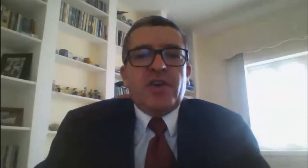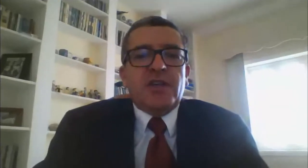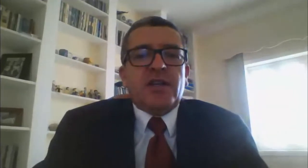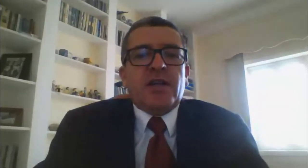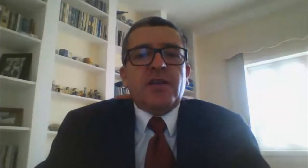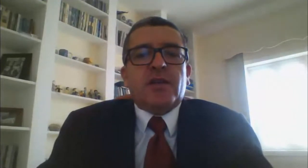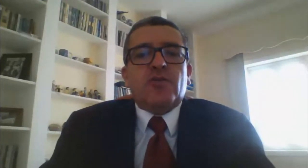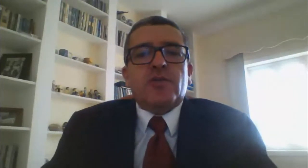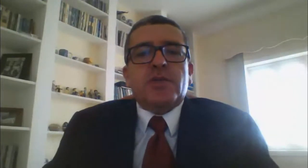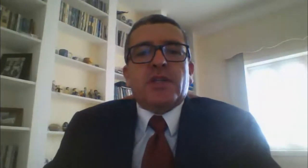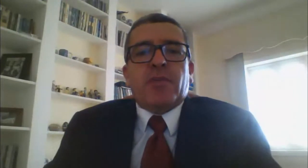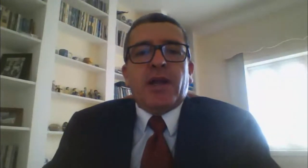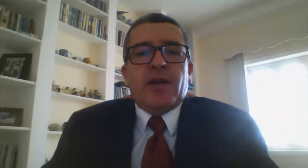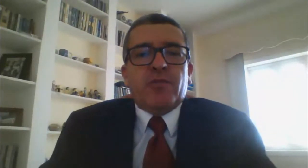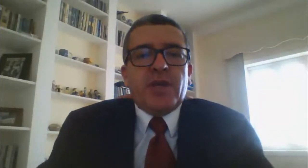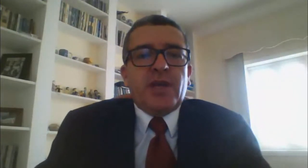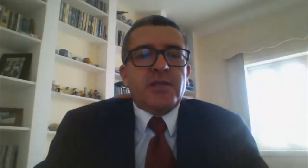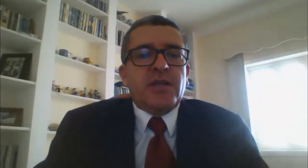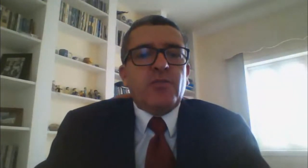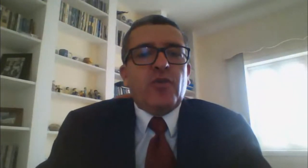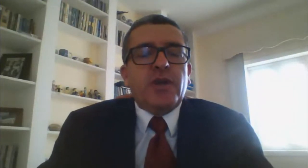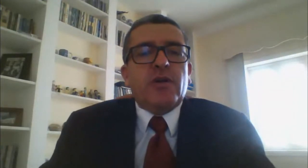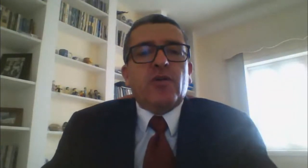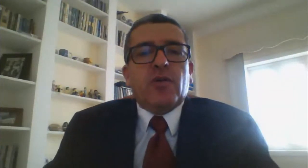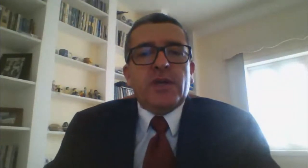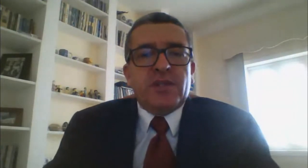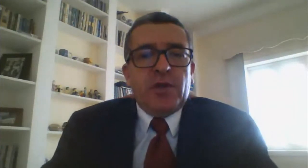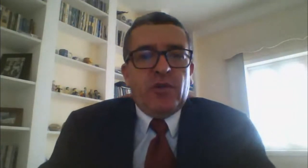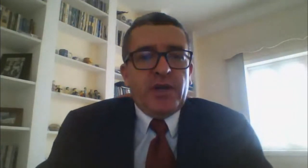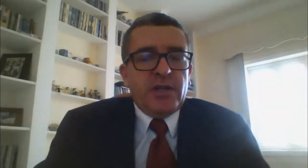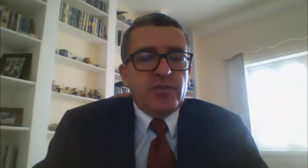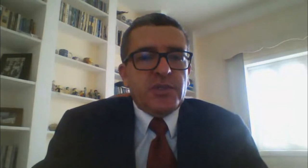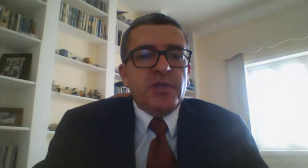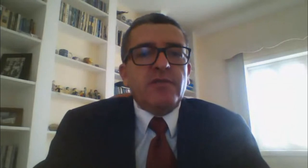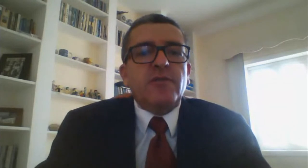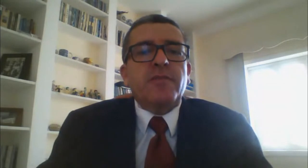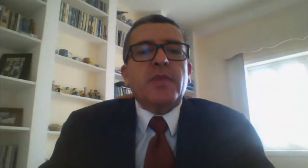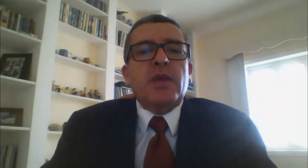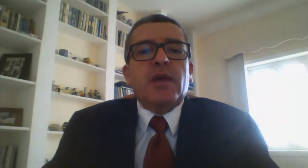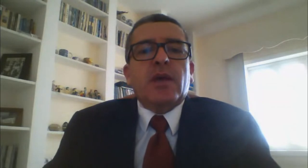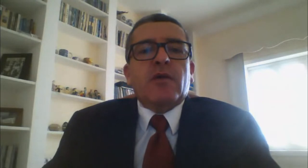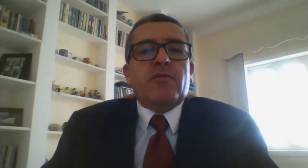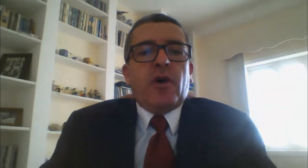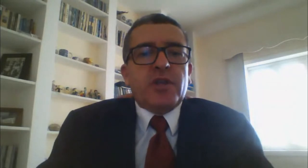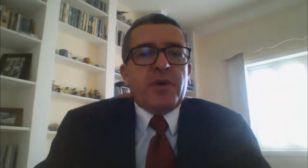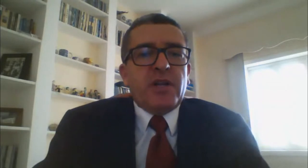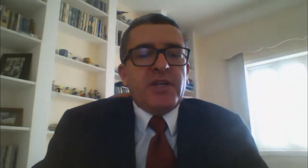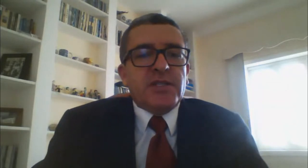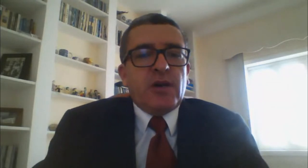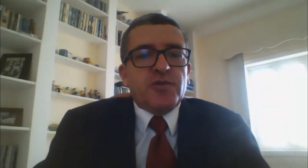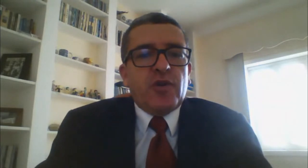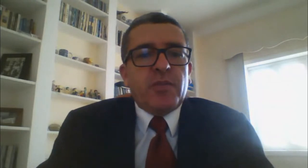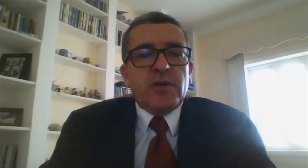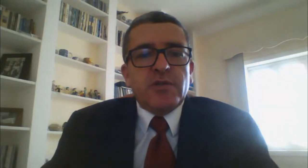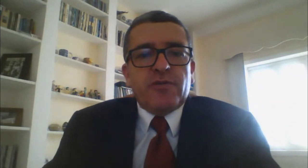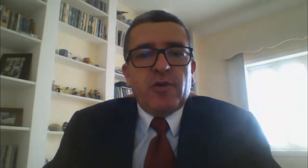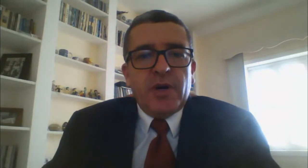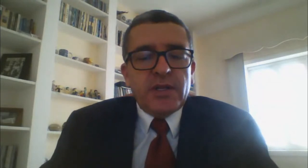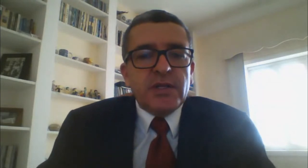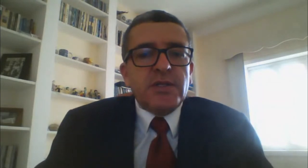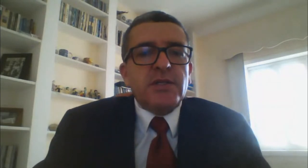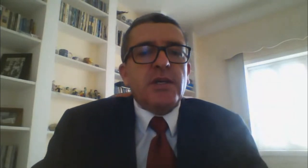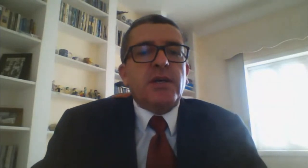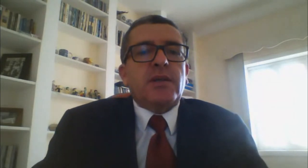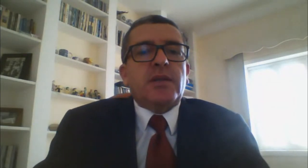Mais uma vez, agradeço a todos que trabalharam para que essa cerimônia ocorresse da melhor maneira possível. Volto a parabenizar os formandos